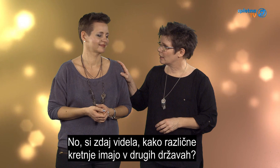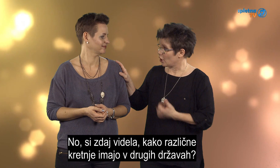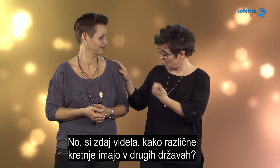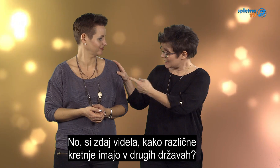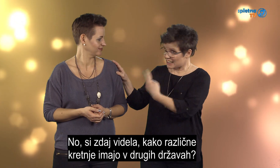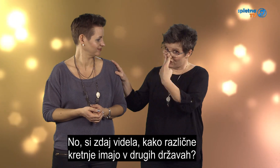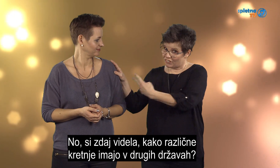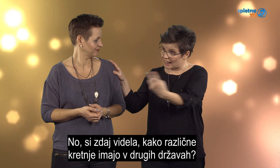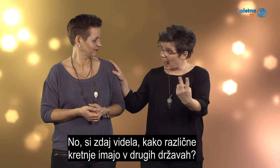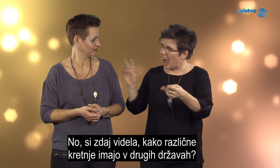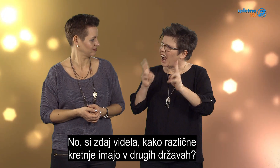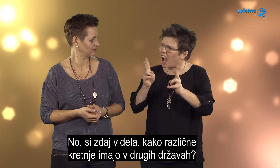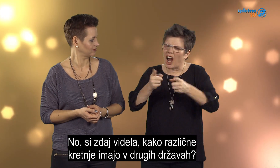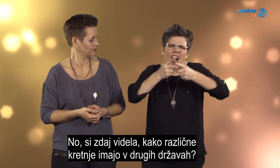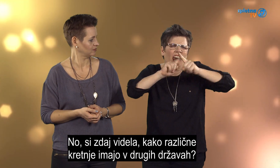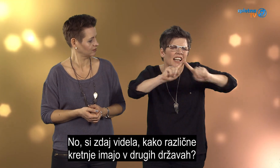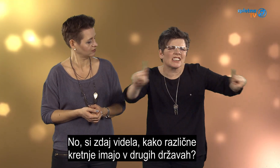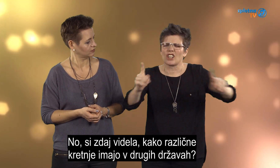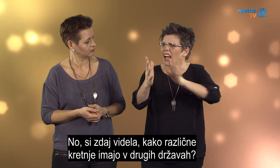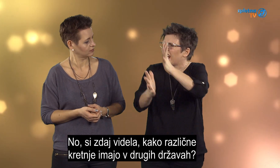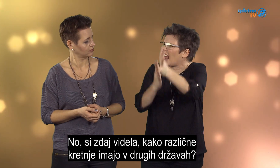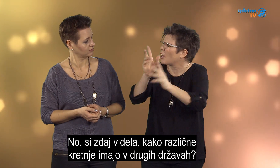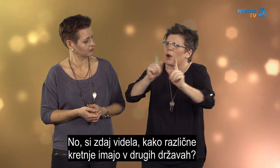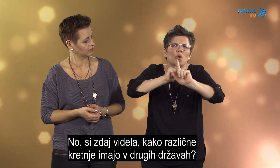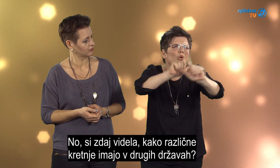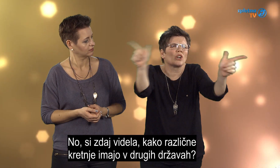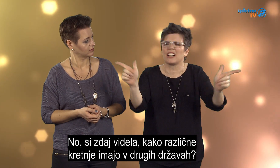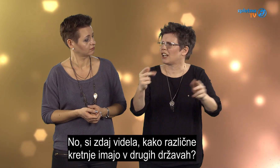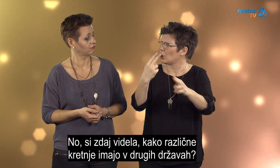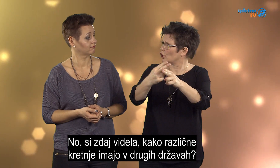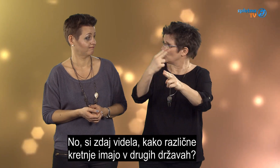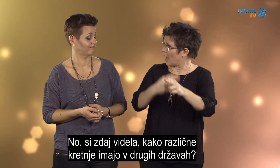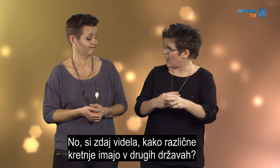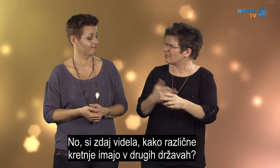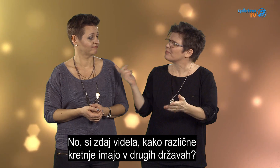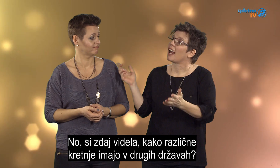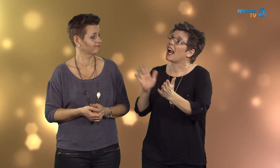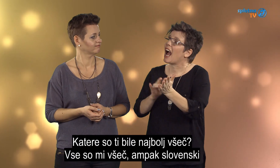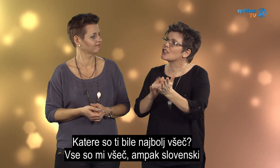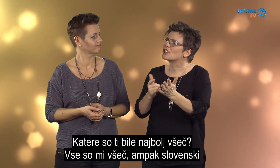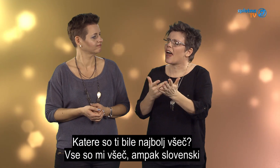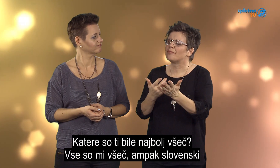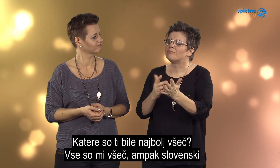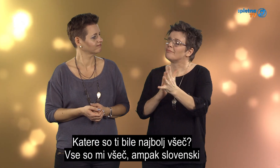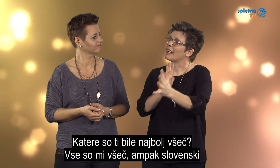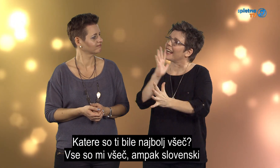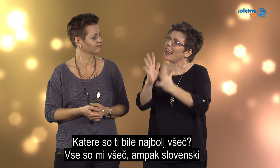No, si zdaj videla, kako različne kretnje imajo v drugih državah. Katere so ti bile najbolj